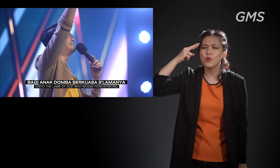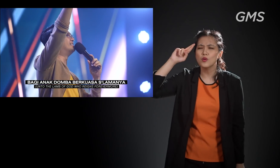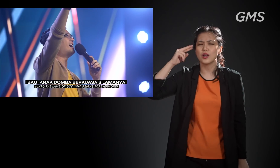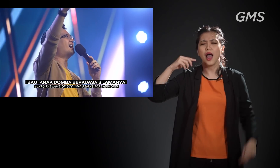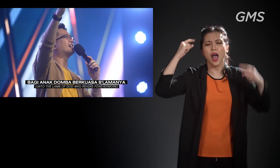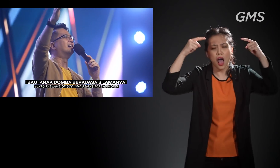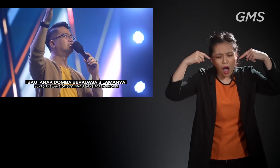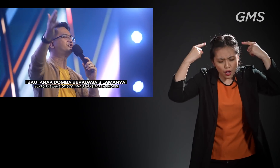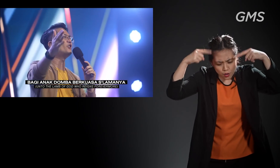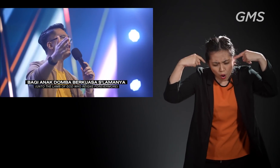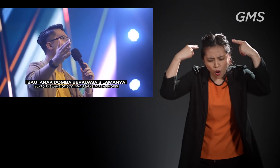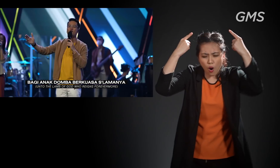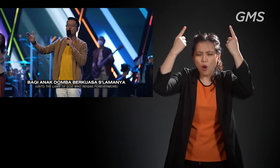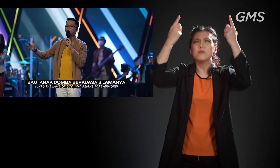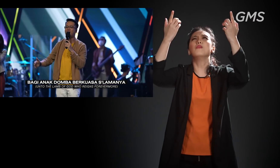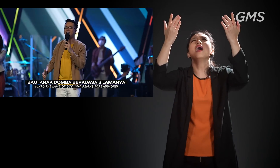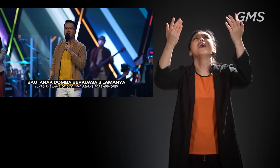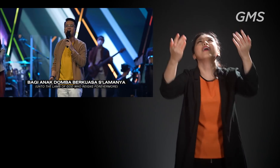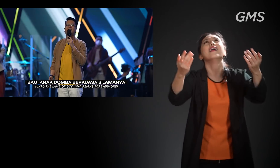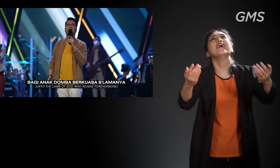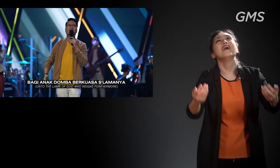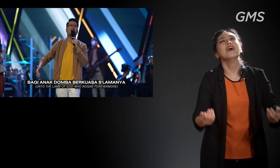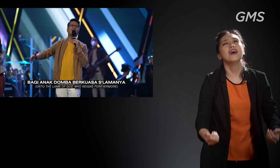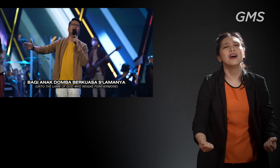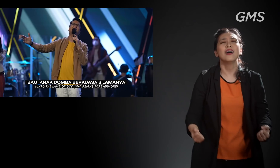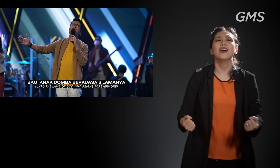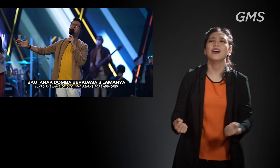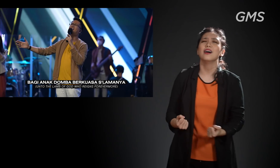Bagi anak domba